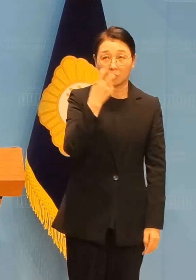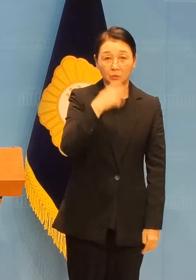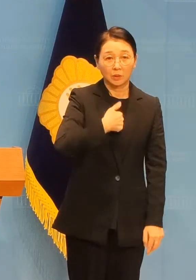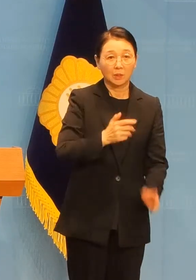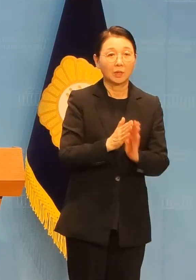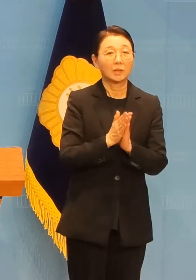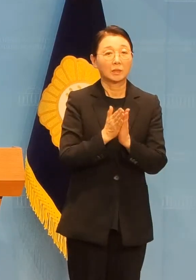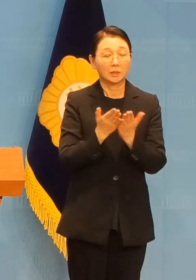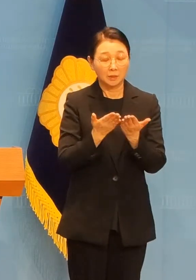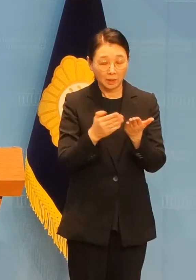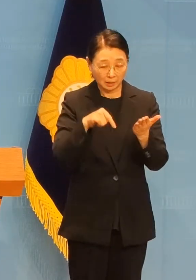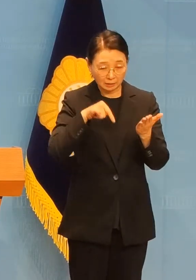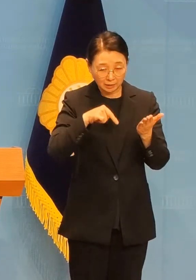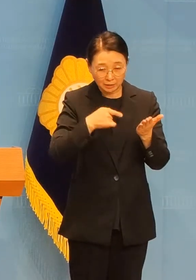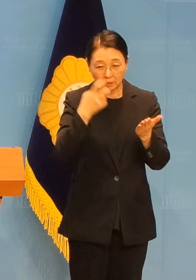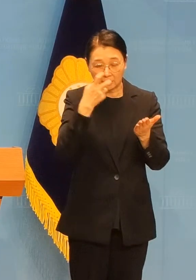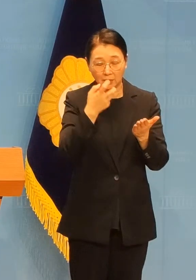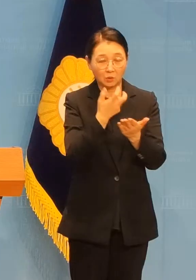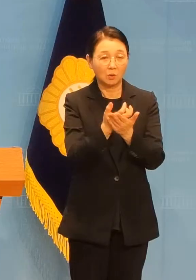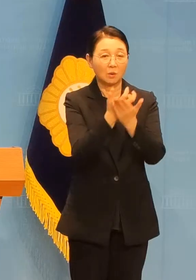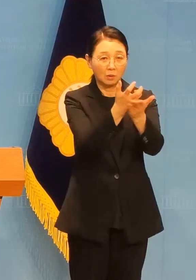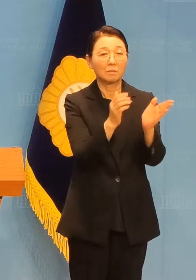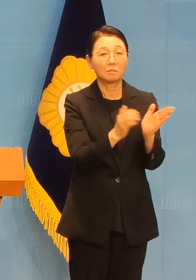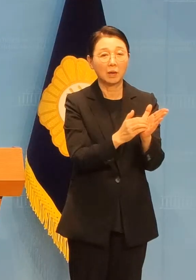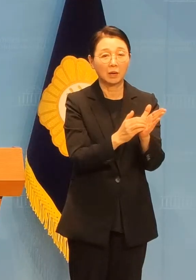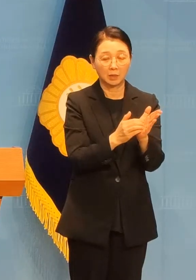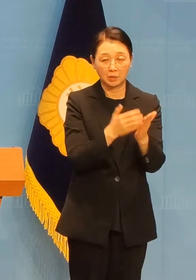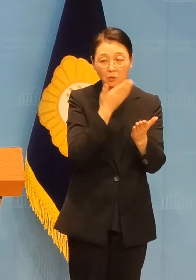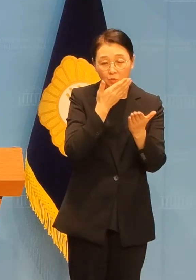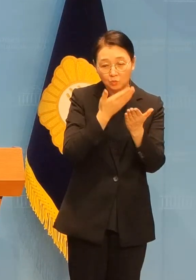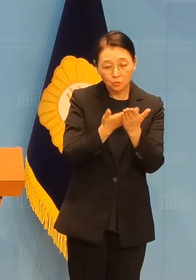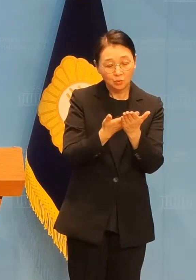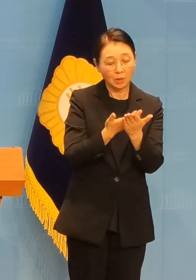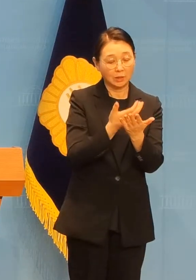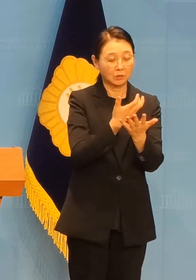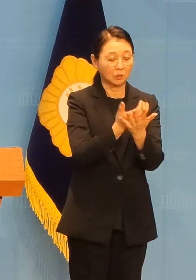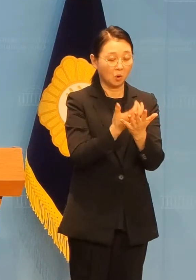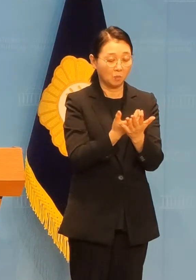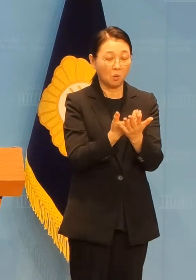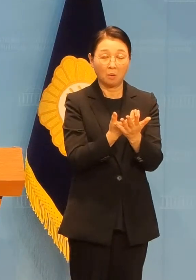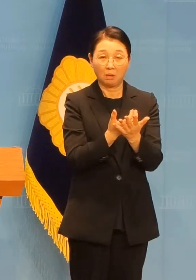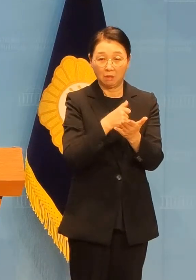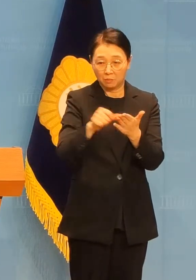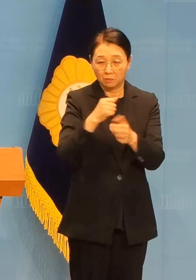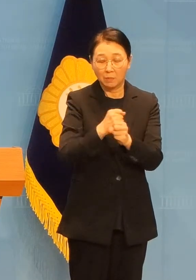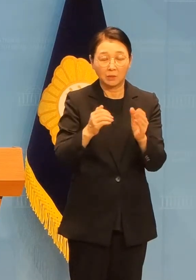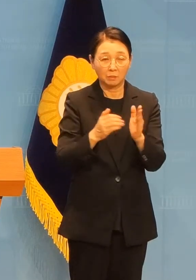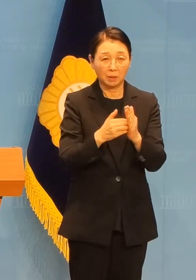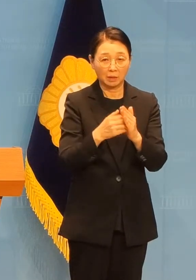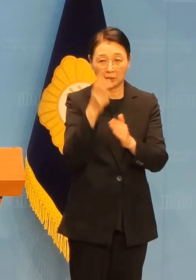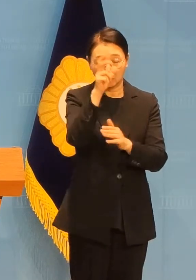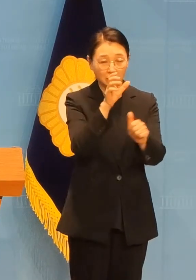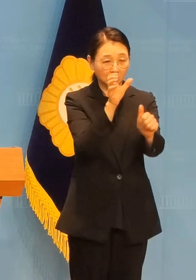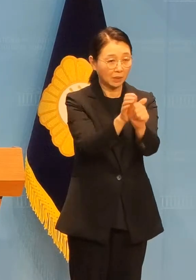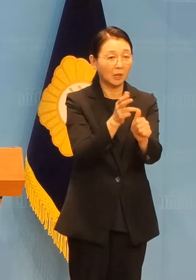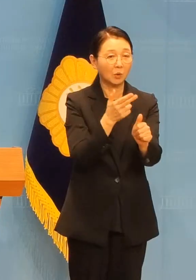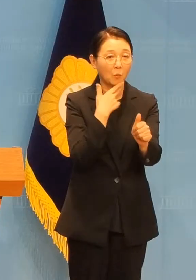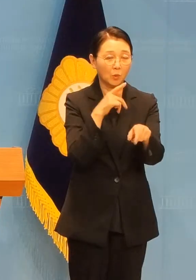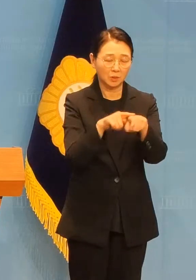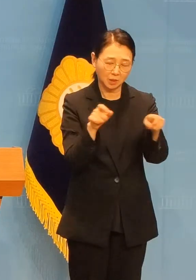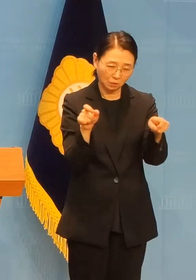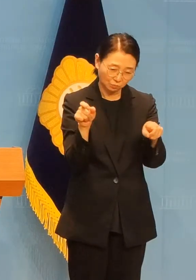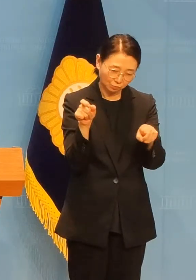당사자에게 내사 자료를 상납하고 결정적 제보를 뭉개며 배당조차 하지 않고 시간을